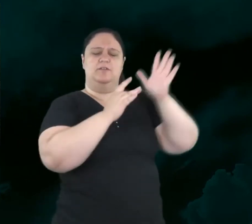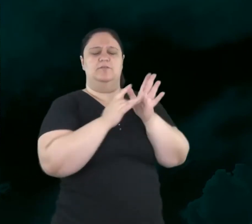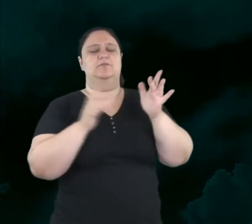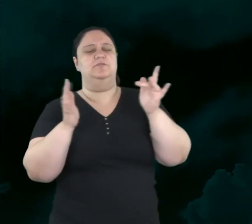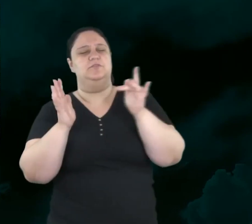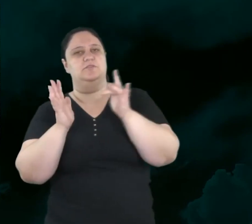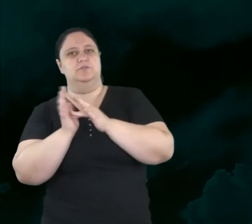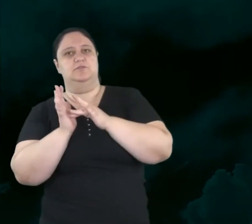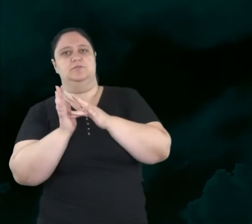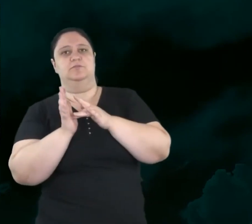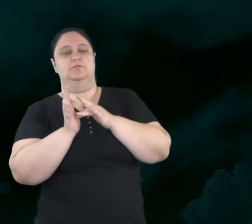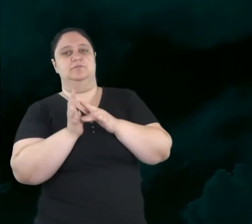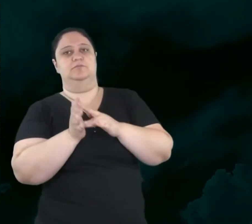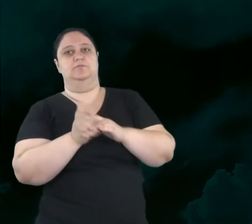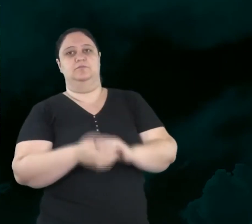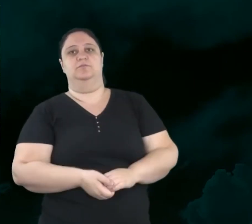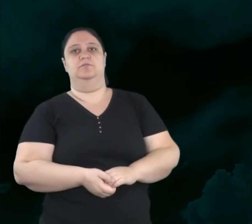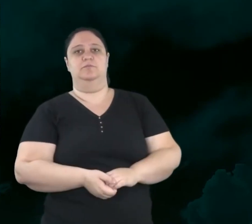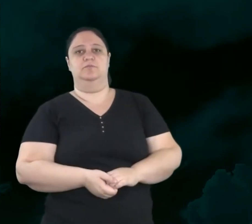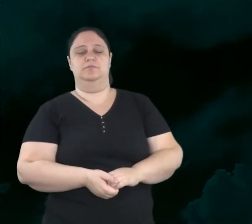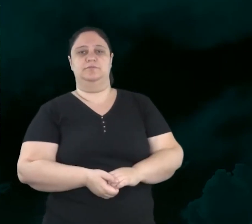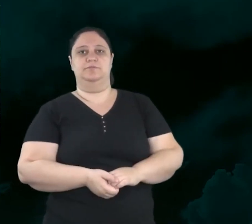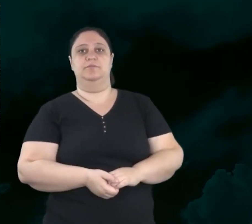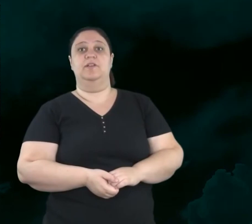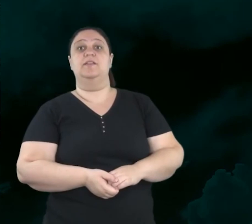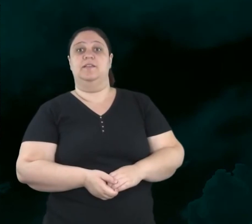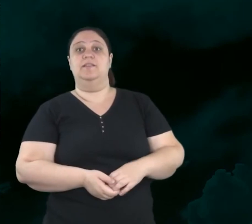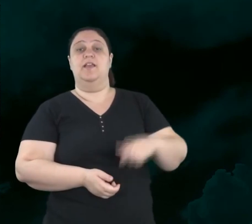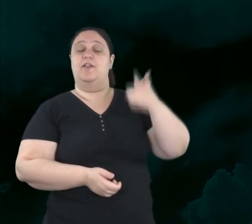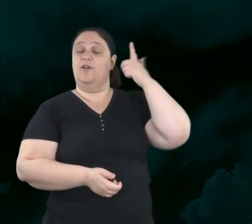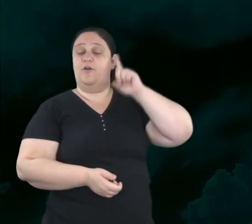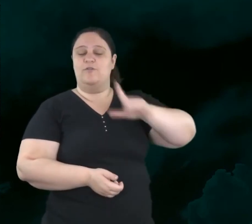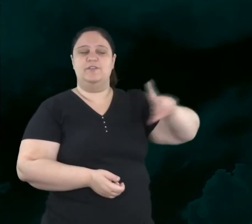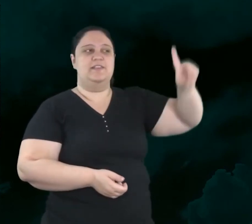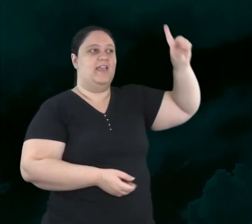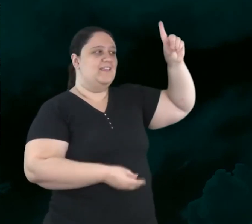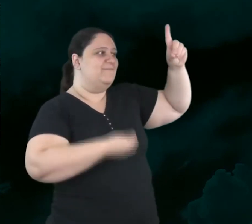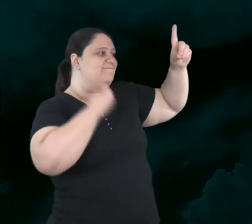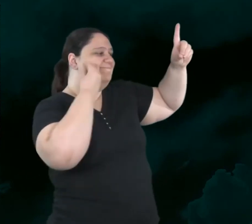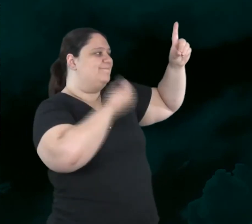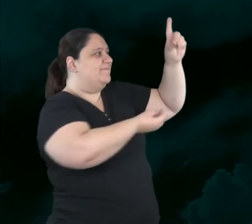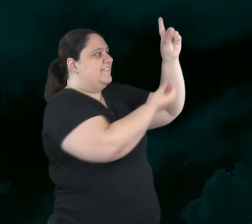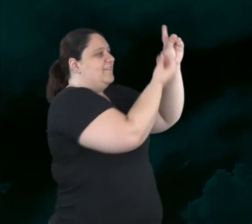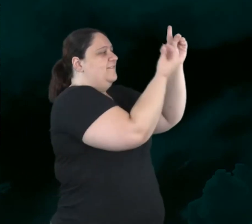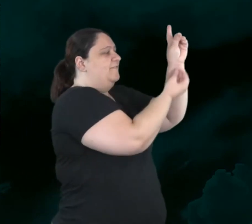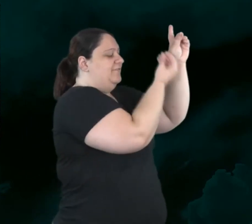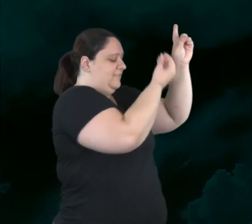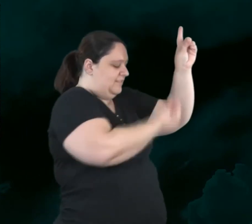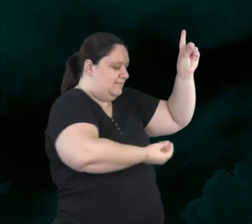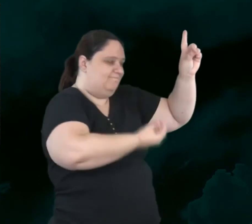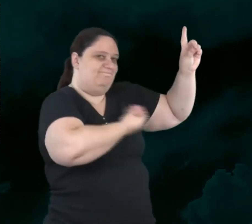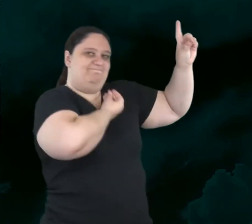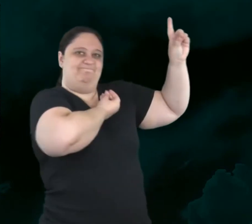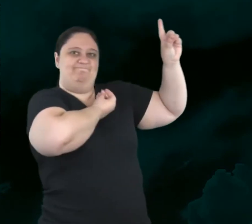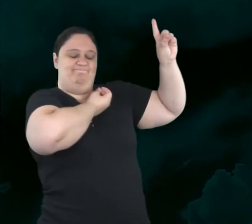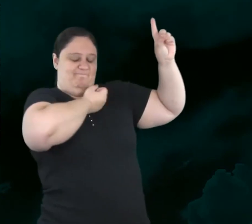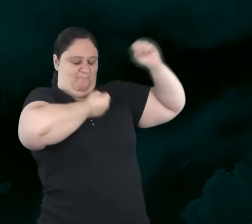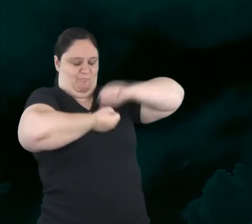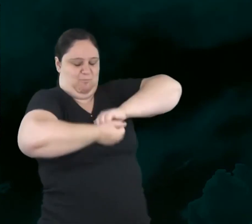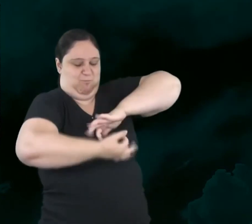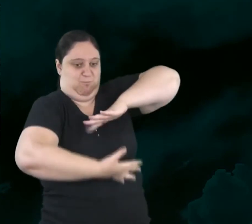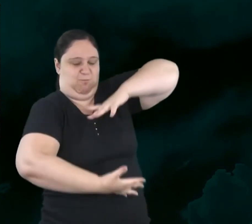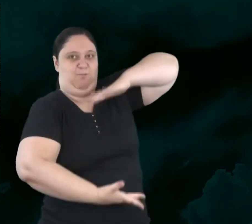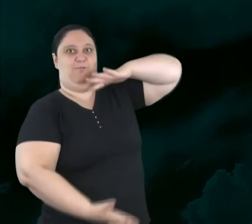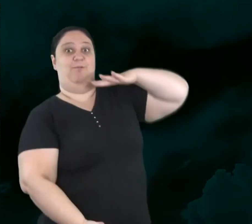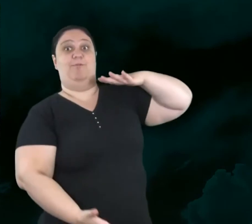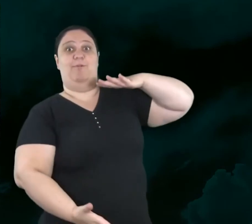graça você consegue tirar as riquezas da vida de Deus, da natureza de Deus. Isso vai encher você